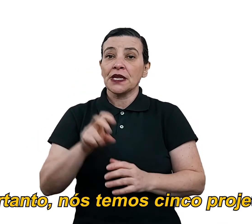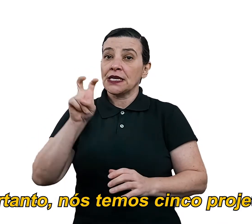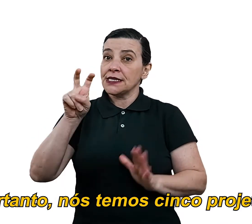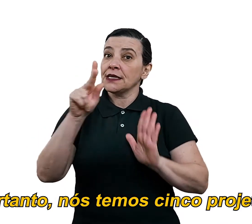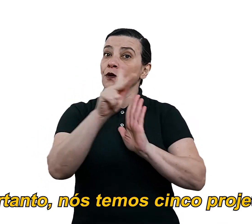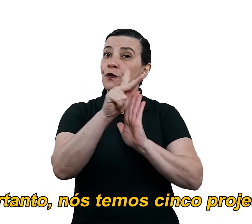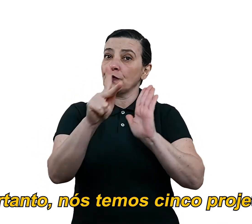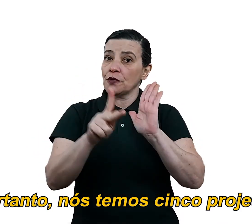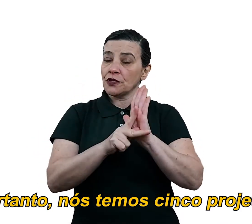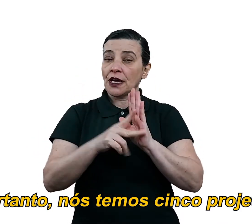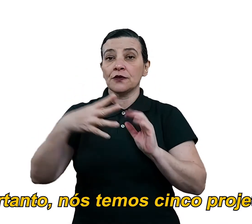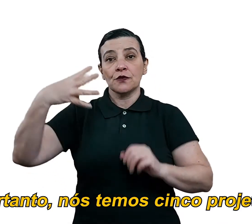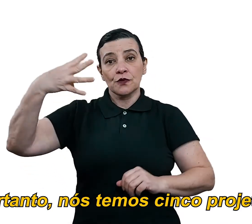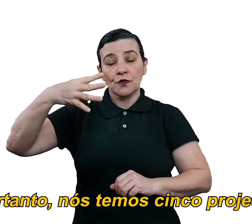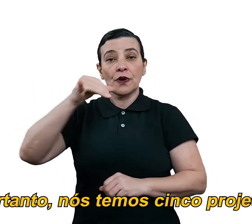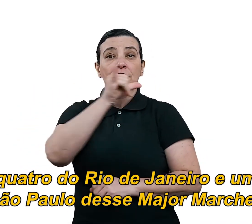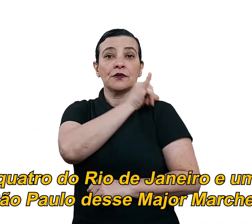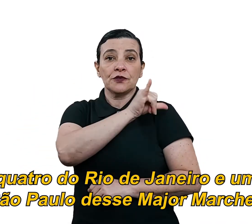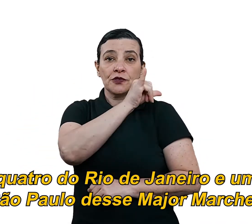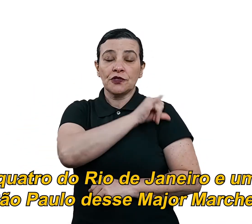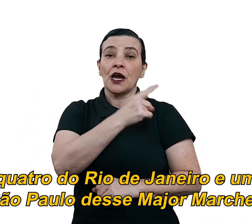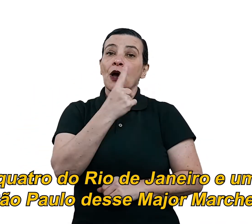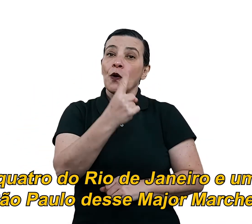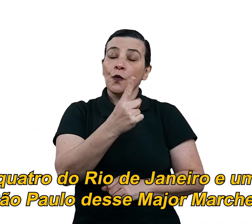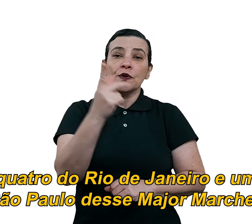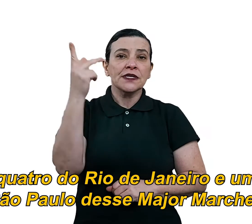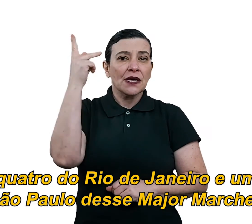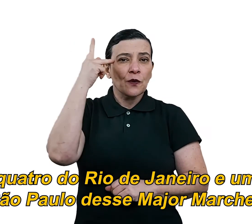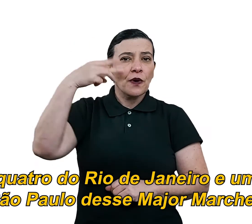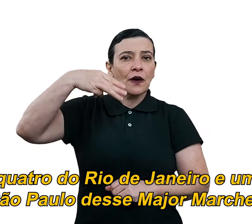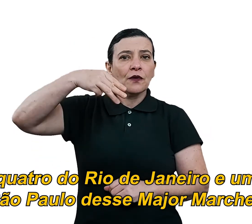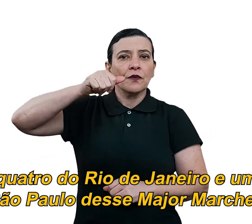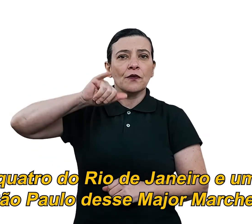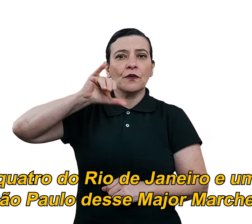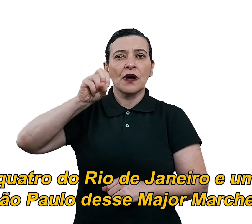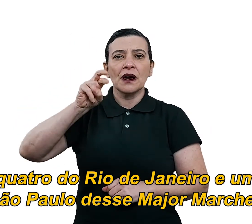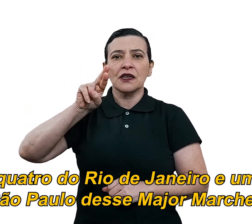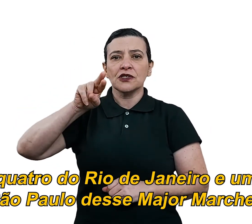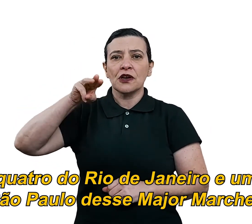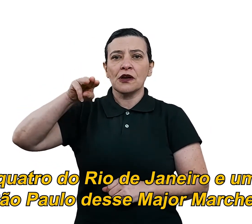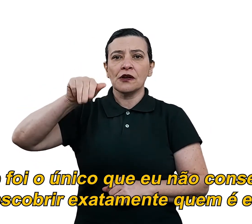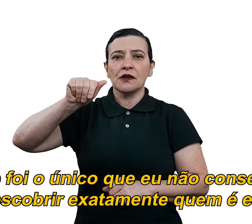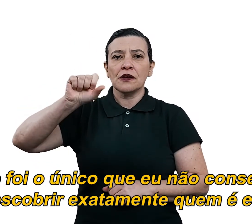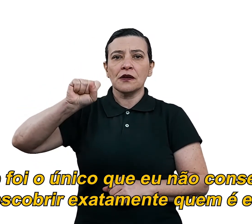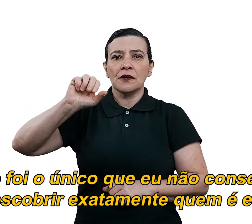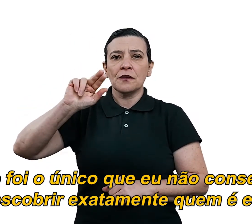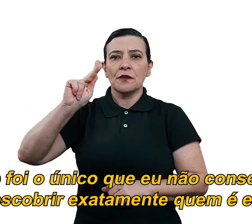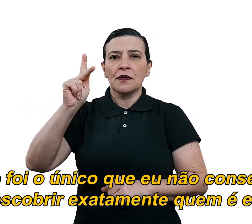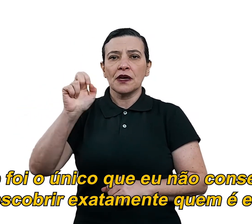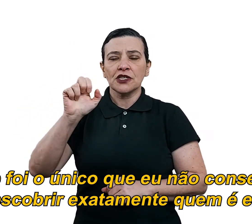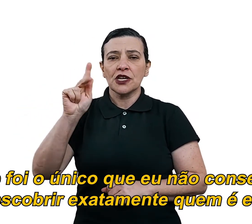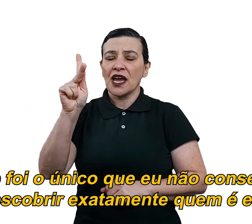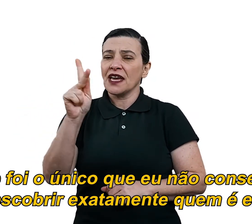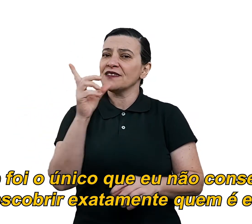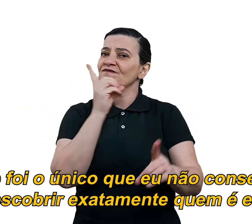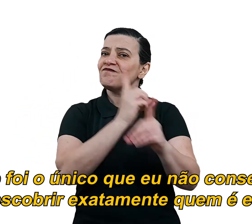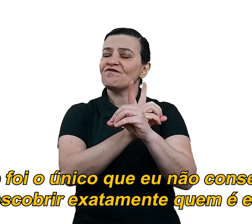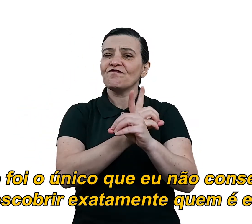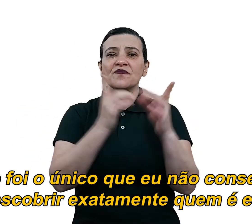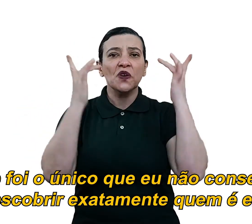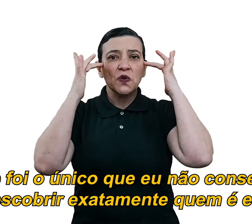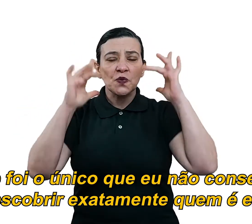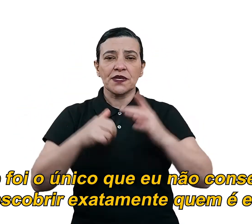Janeiro. Portanto, nós temos 5 projetos, 4 do Rio de Janeiro e 1 de São Paulo, esse Major Machek, que foi o único que eu não consegui